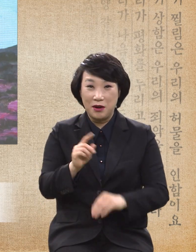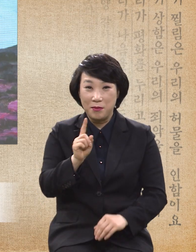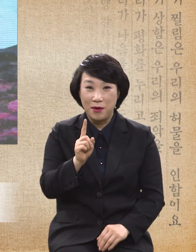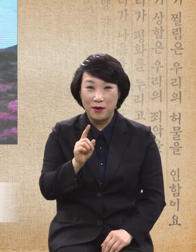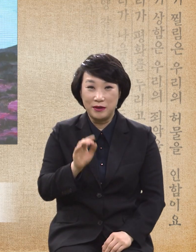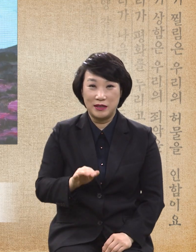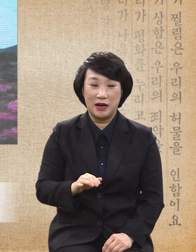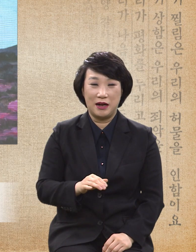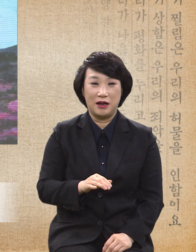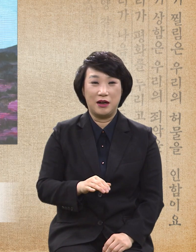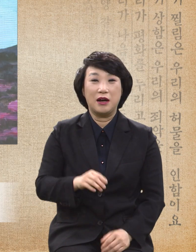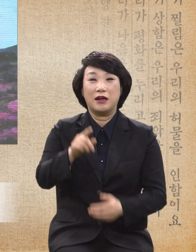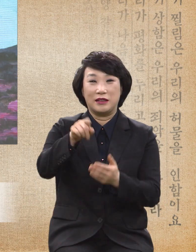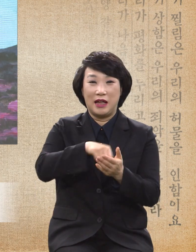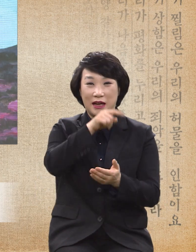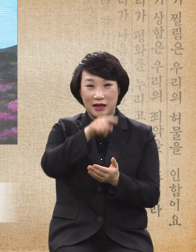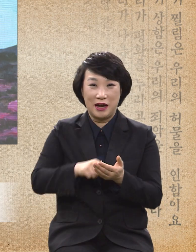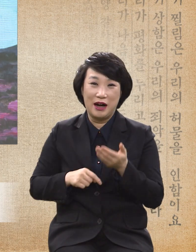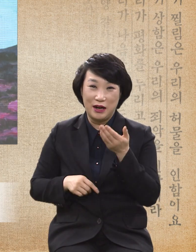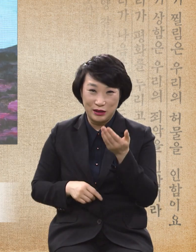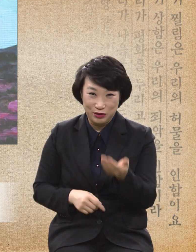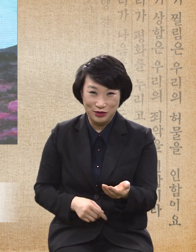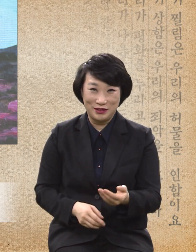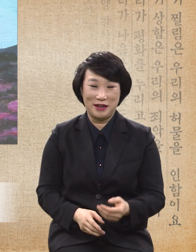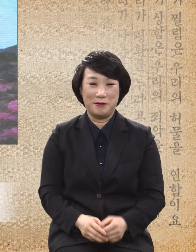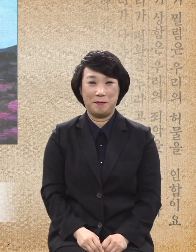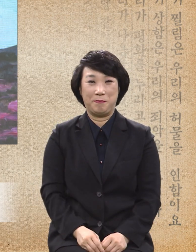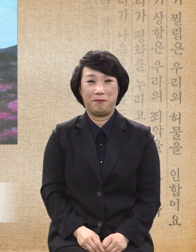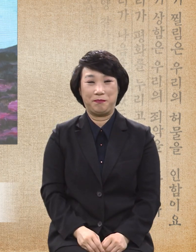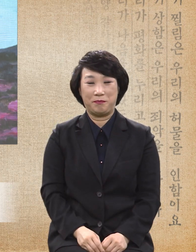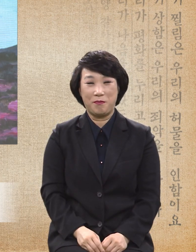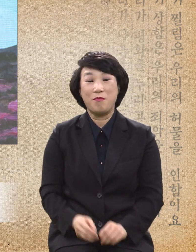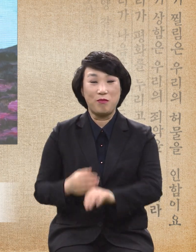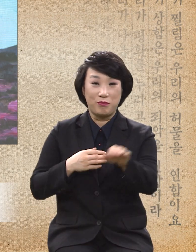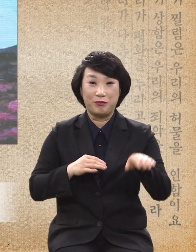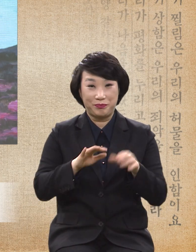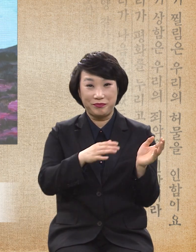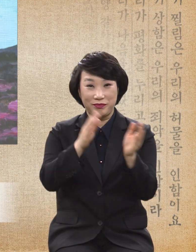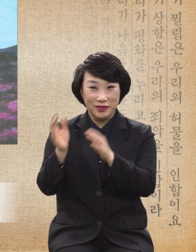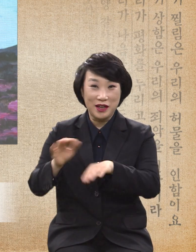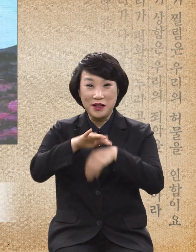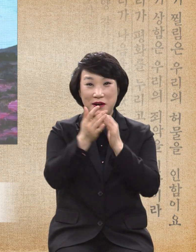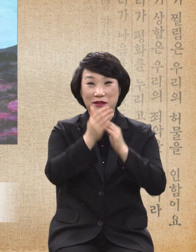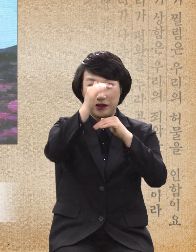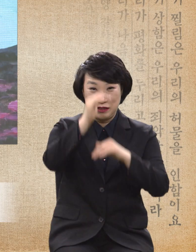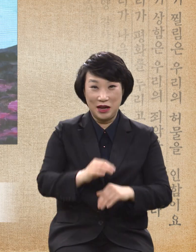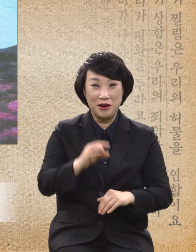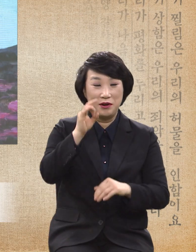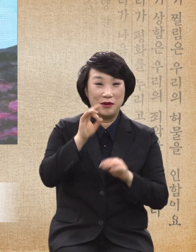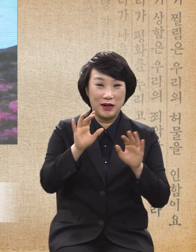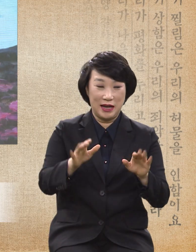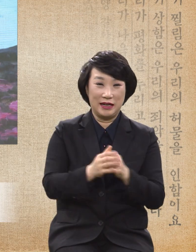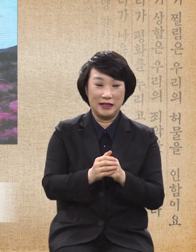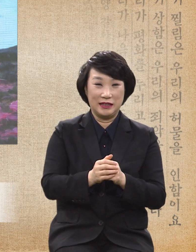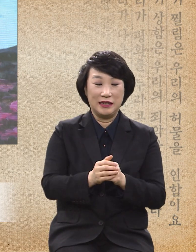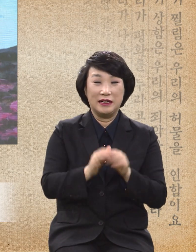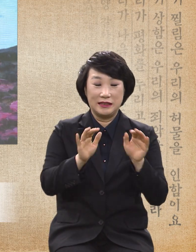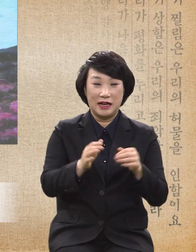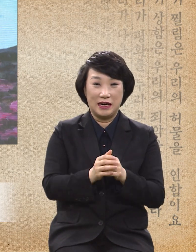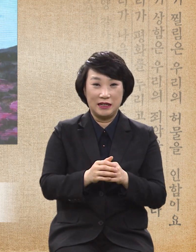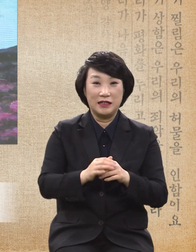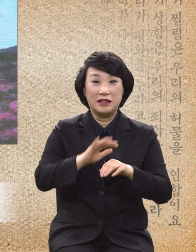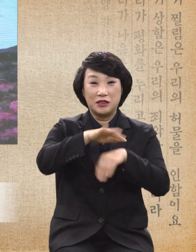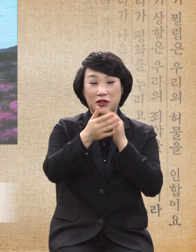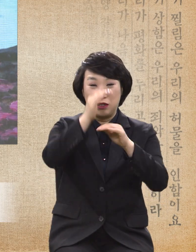바로 보상이라 그 말입니다. 우리 본문을 한번 보십시다. 전지하고 전능하신